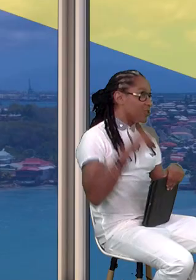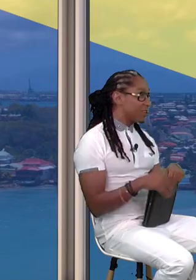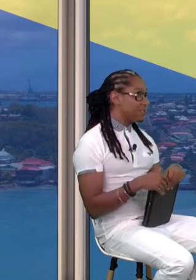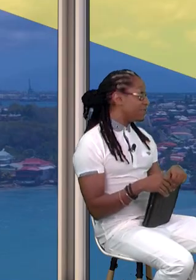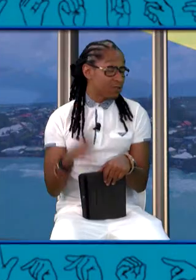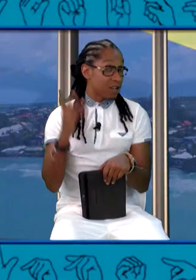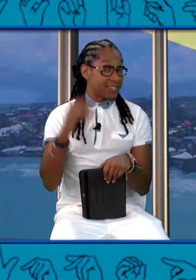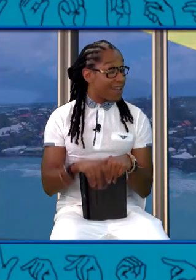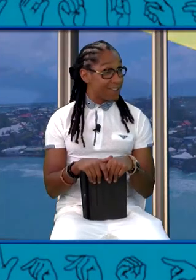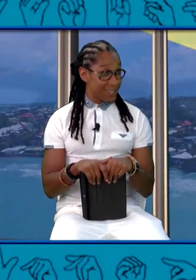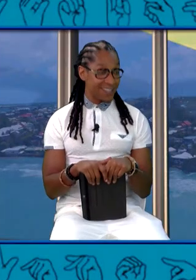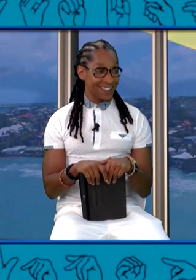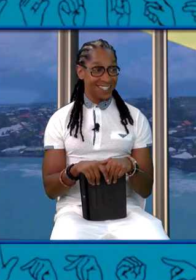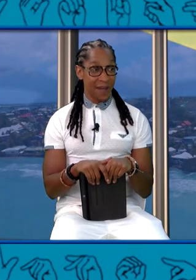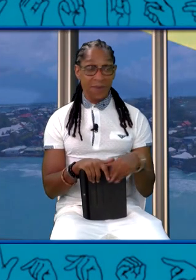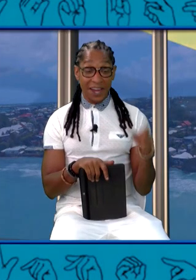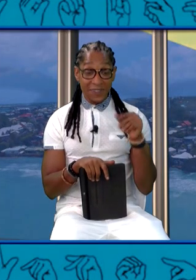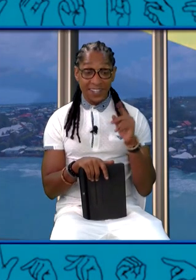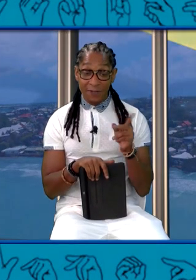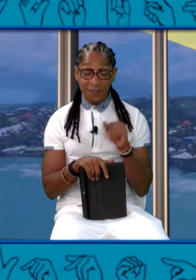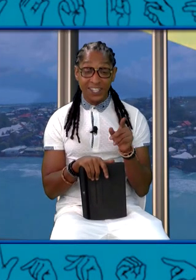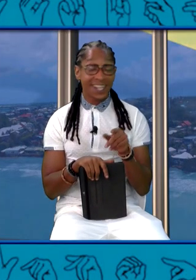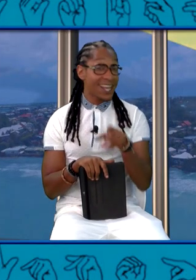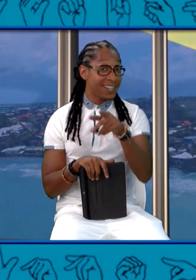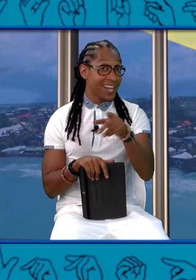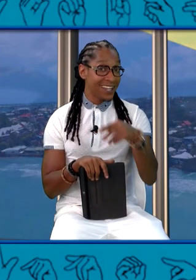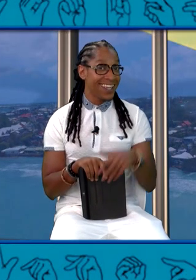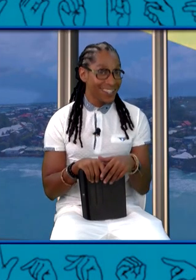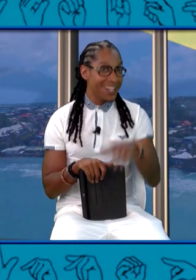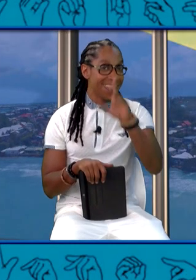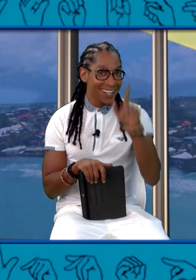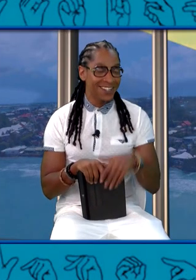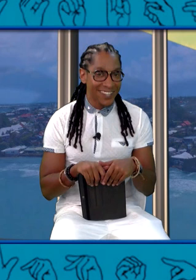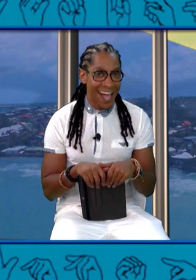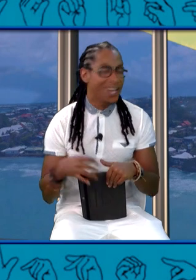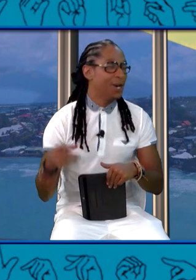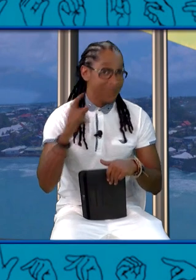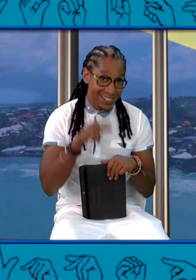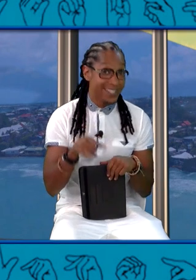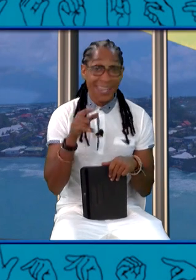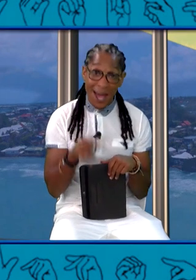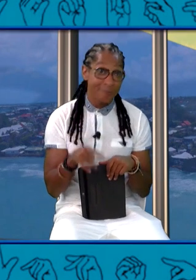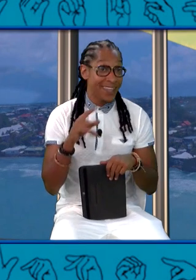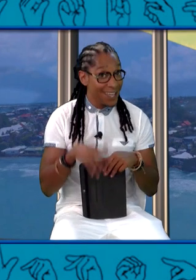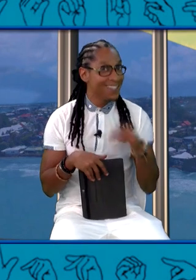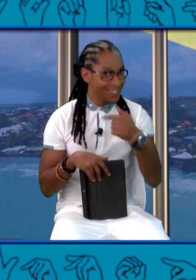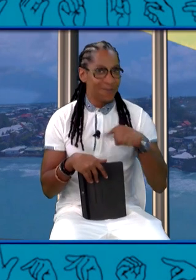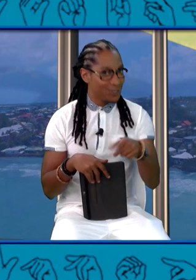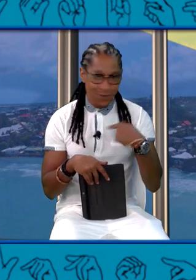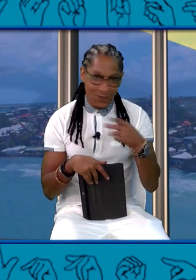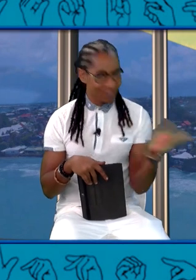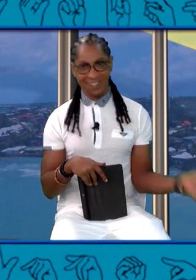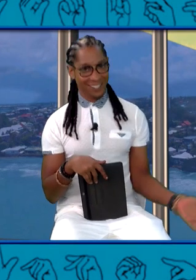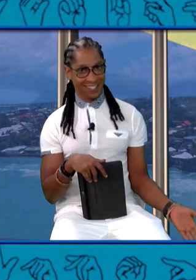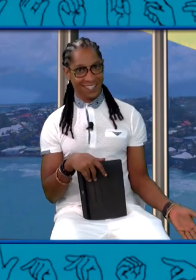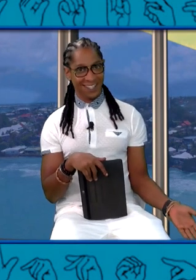de joie de vivre, un truc comme ça. Exactement. C'est vrai, mais réfléchir, il faut réfléchir à ça, déjà. Eh, le CERAC, réfléchissez. Eh, moi, je